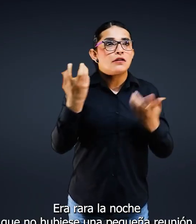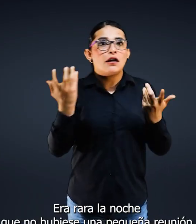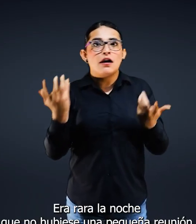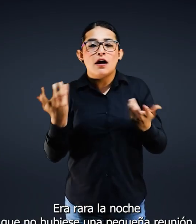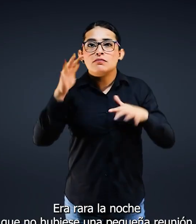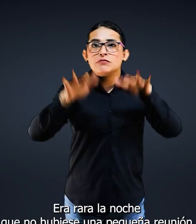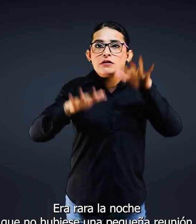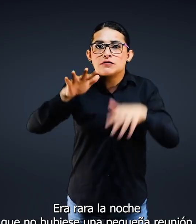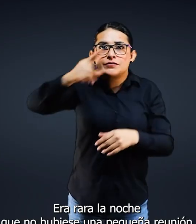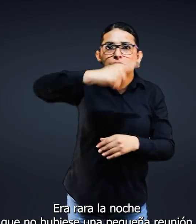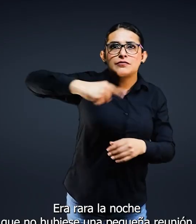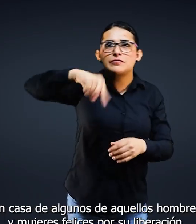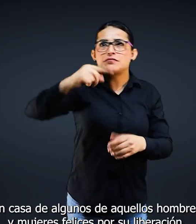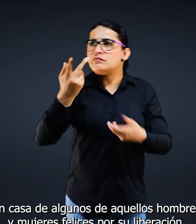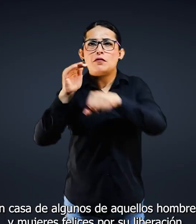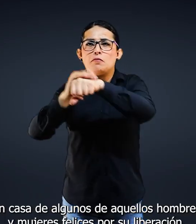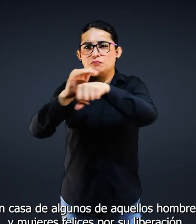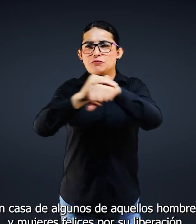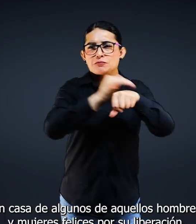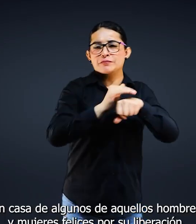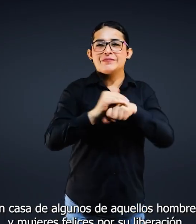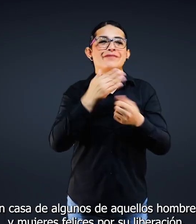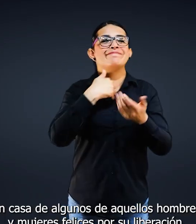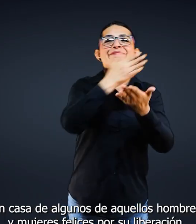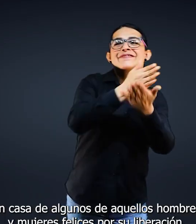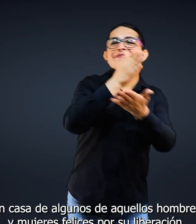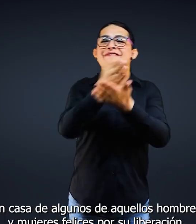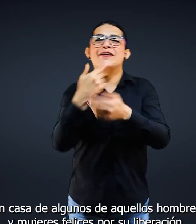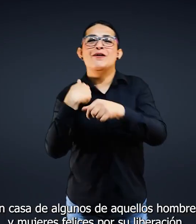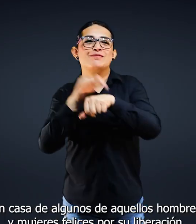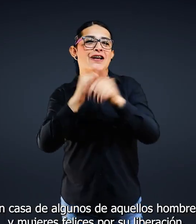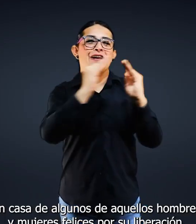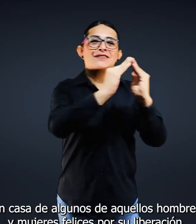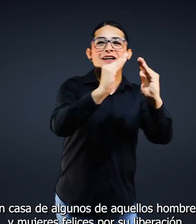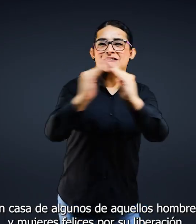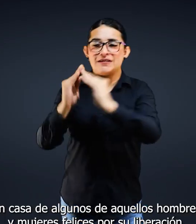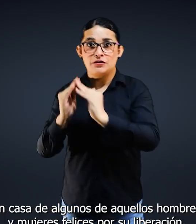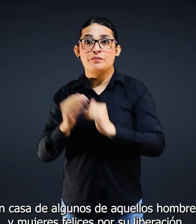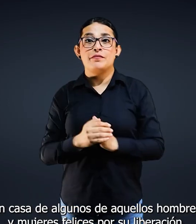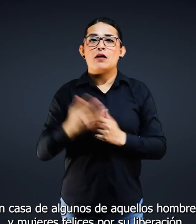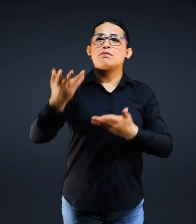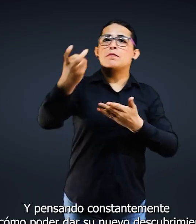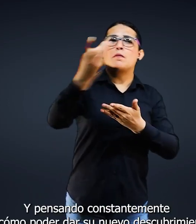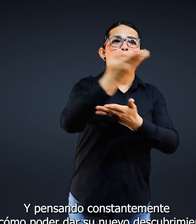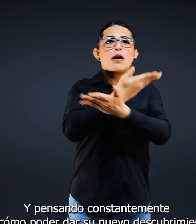que no hubiese una pequeña reunión en casa de algunos de aquellos hombres y mujeres, felices por su liberación y